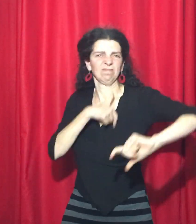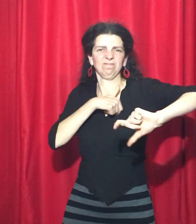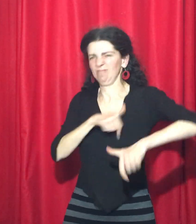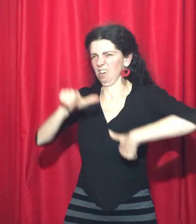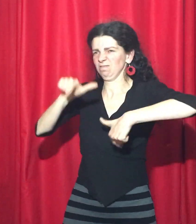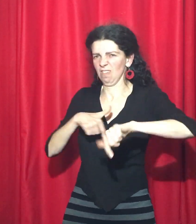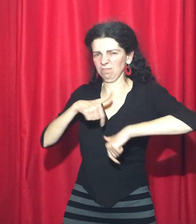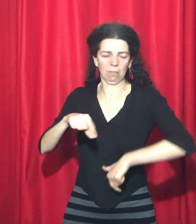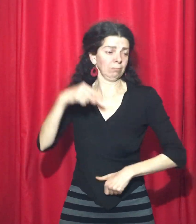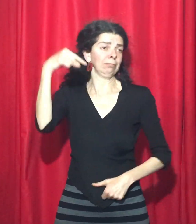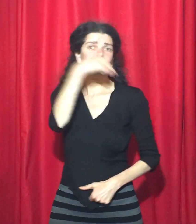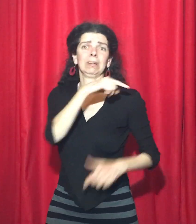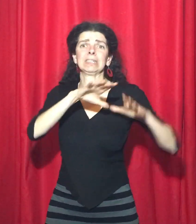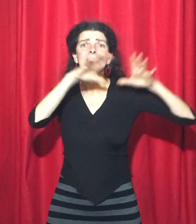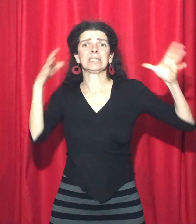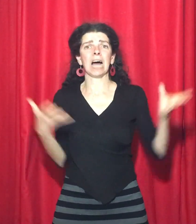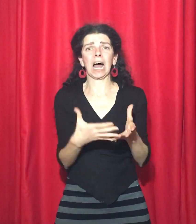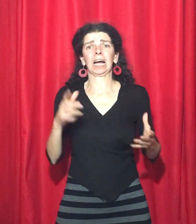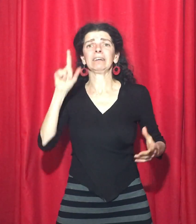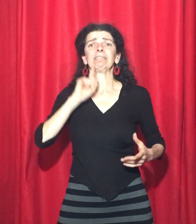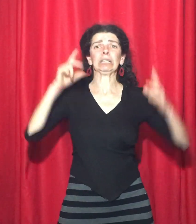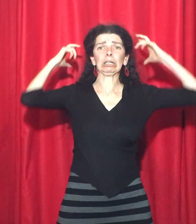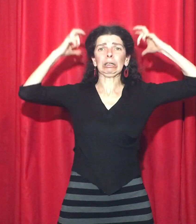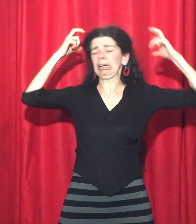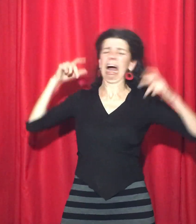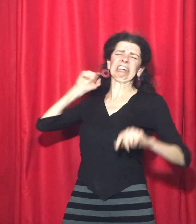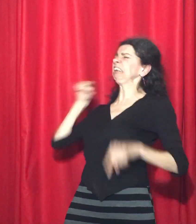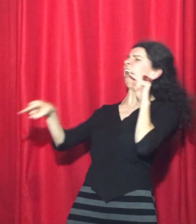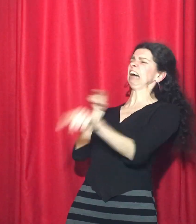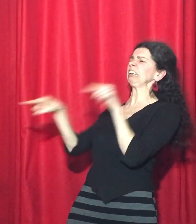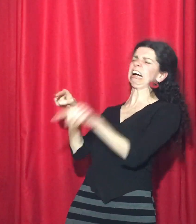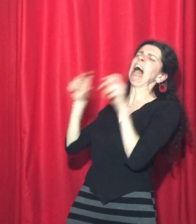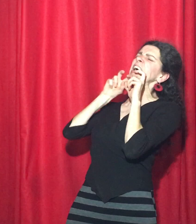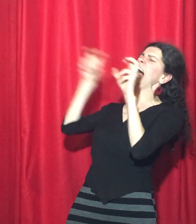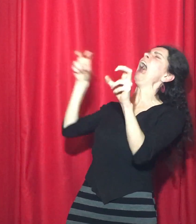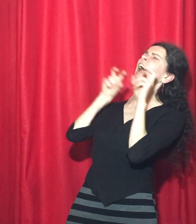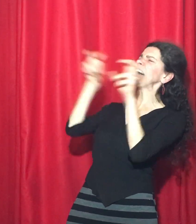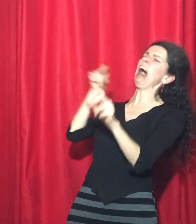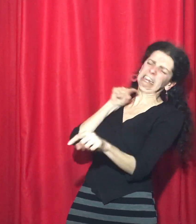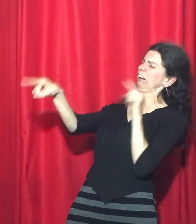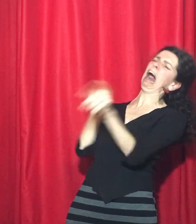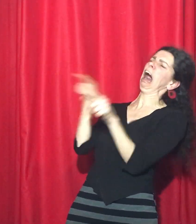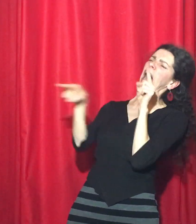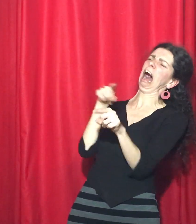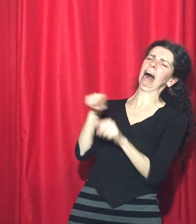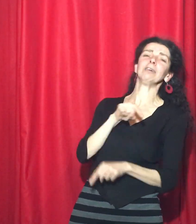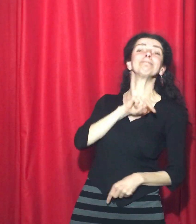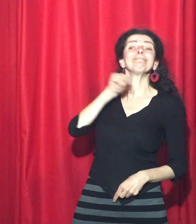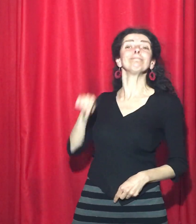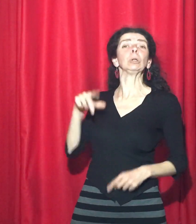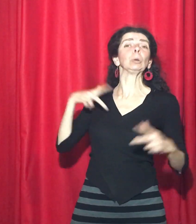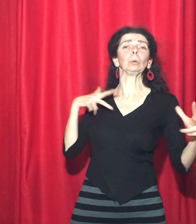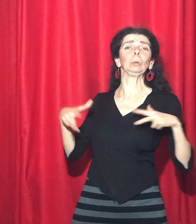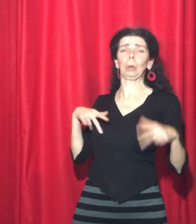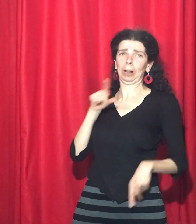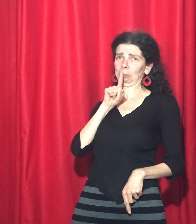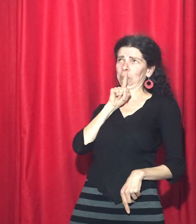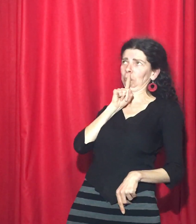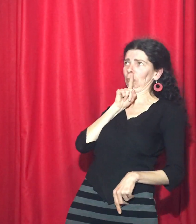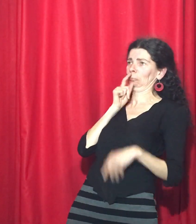Pendant tout le trajet, Julie cria et donna force de coups de pied. Jules avait un léger sourire